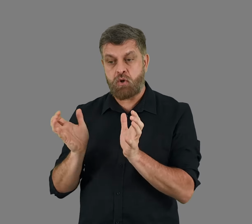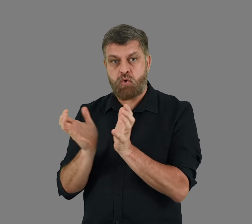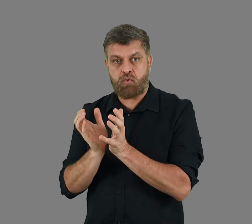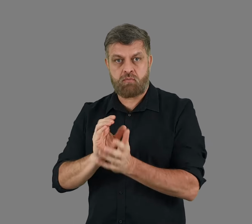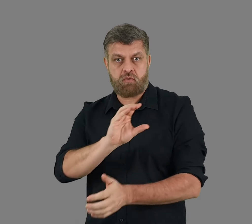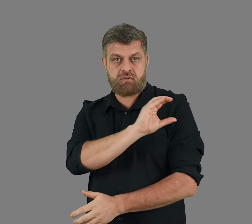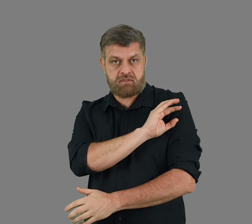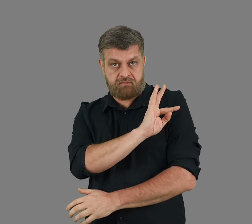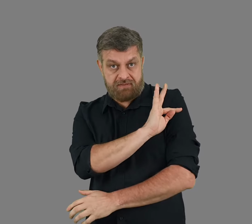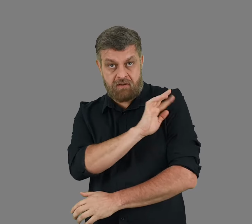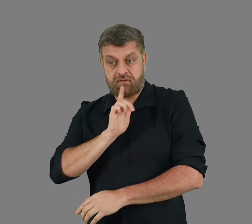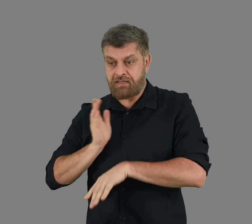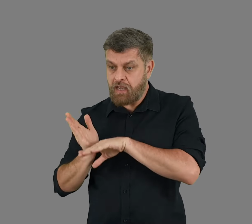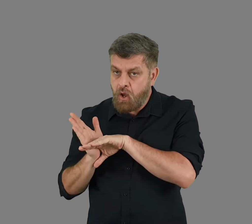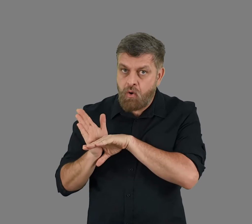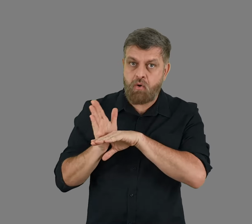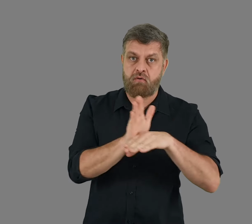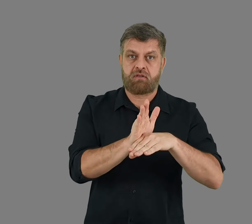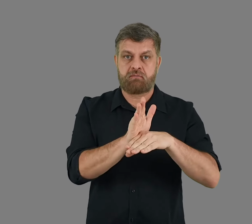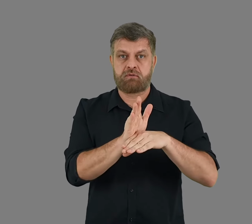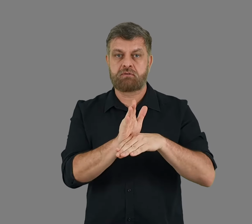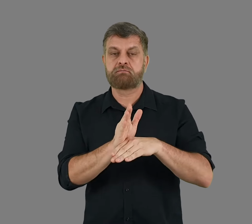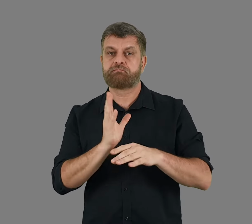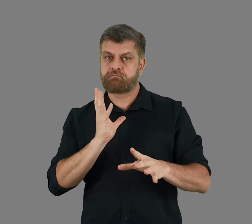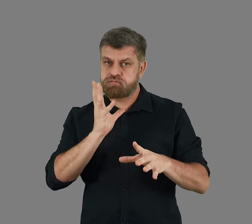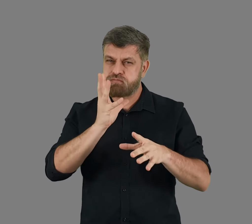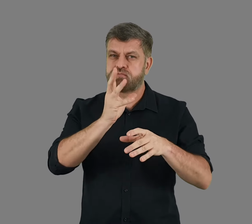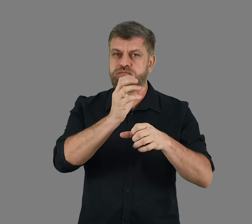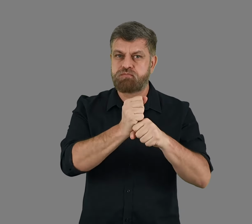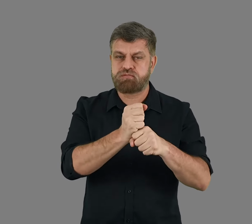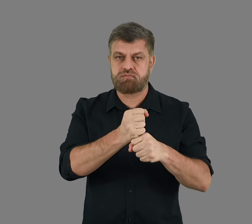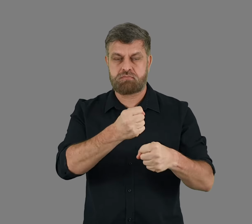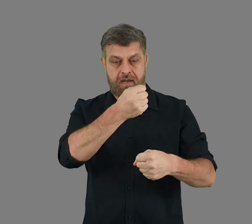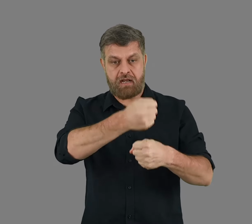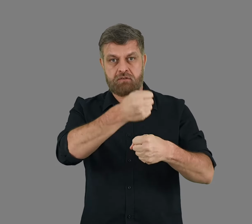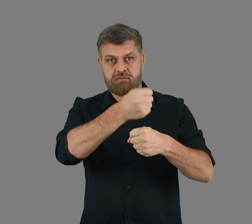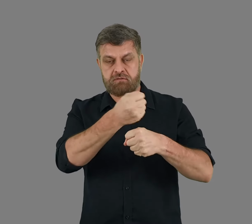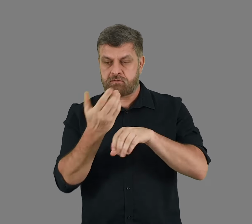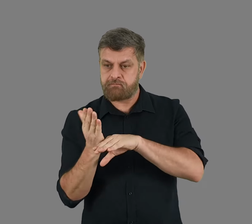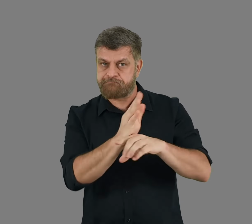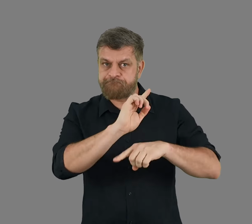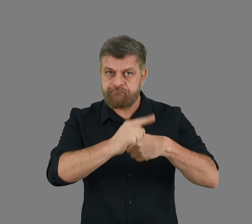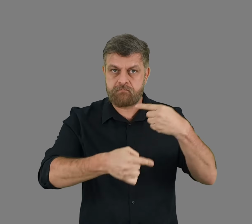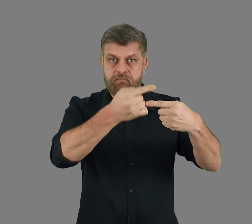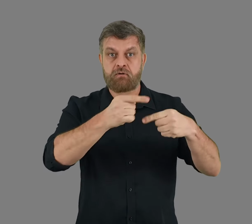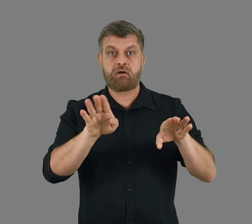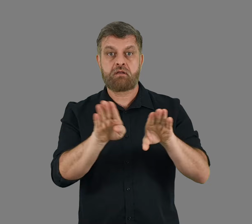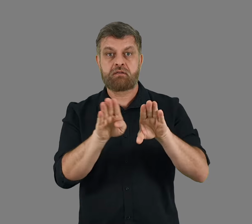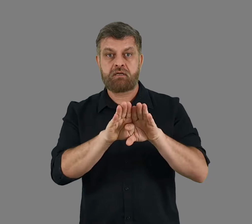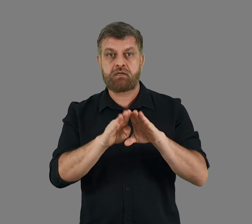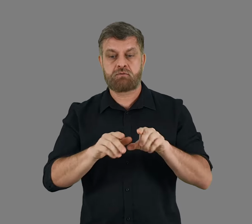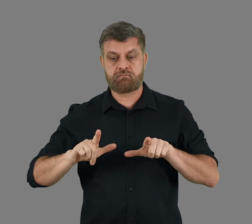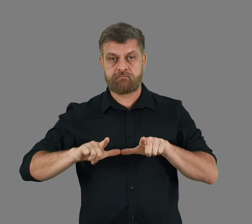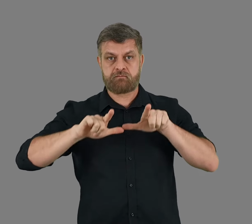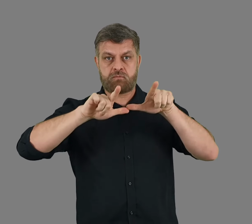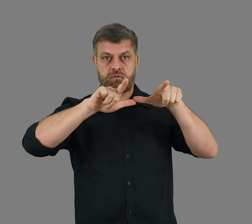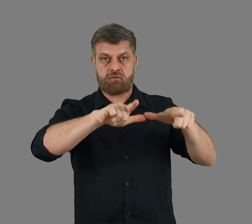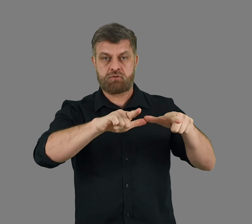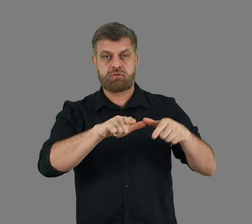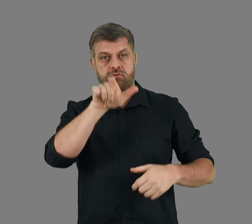haja contribuído de maneira substancial à entidade, podendo ser concedido, então, o título benemérito de